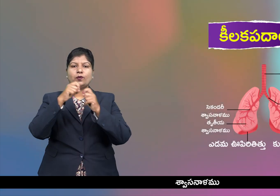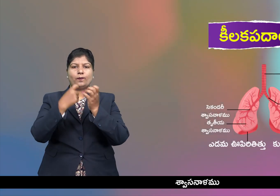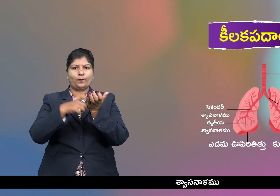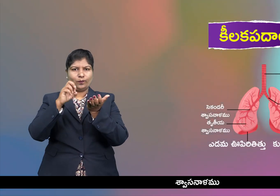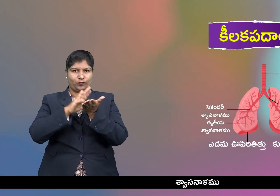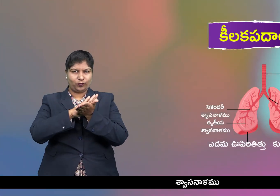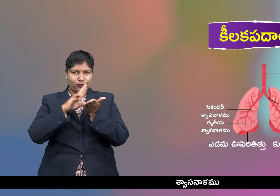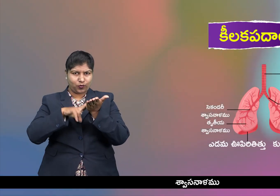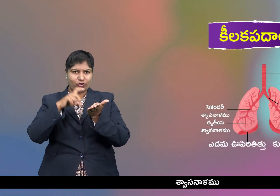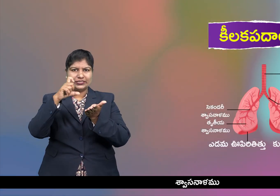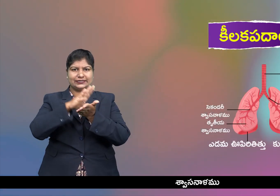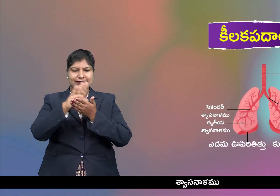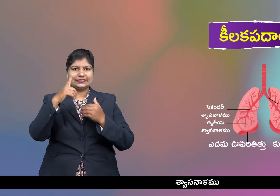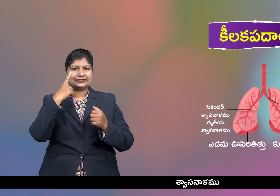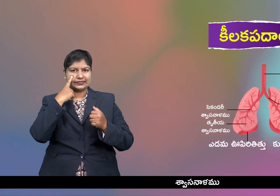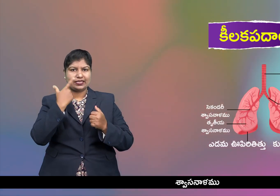శ్వాసనాళము,